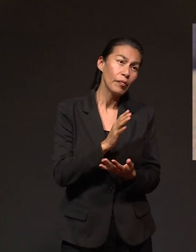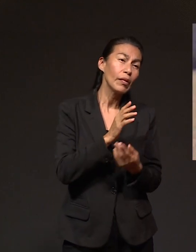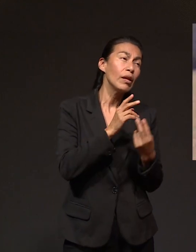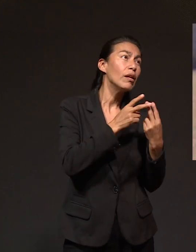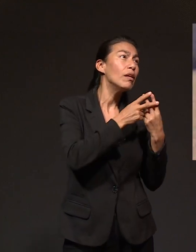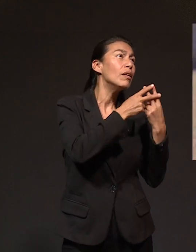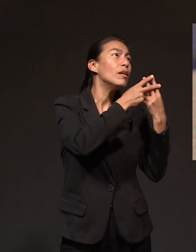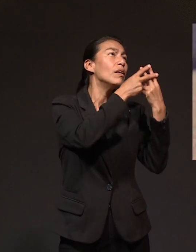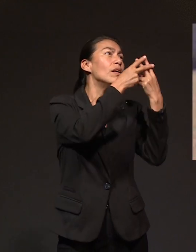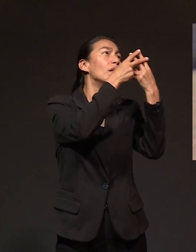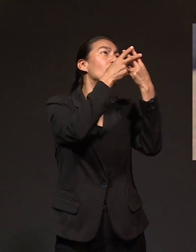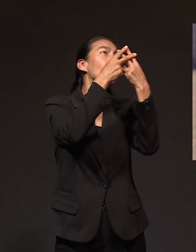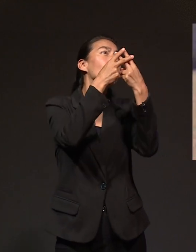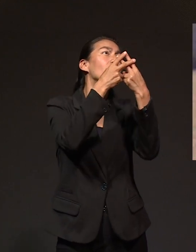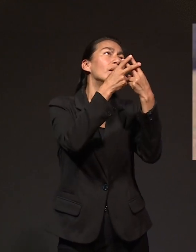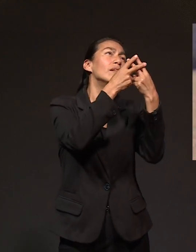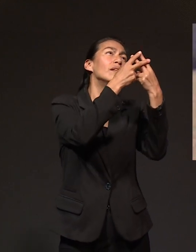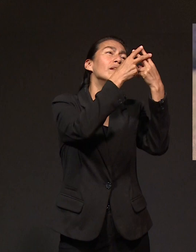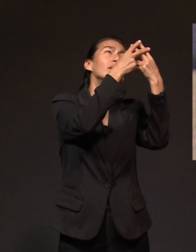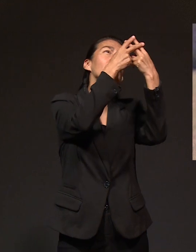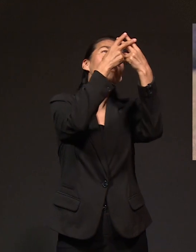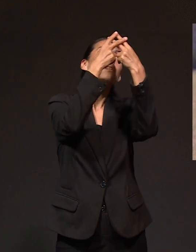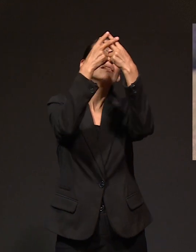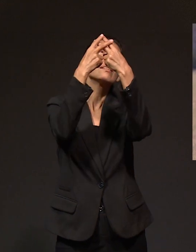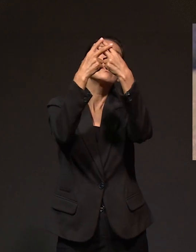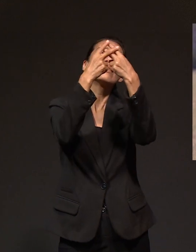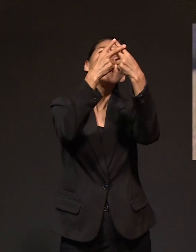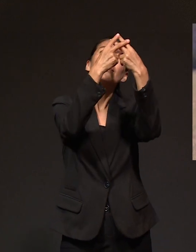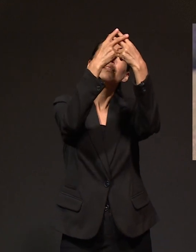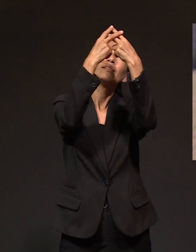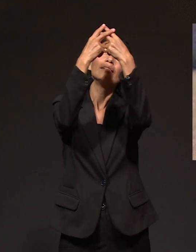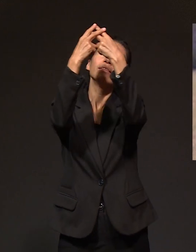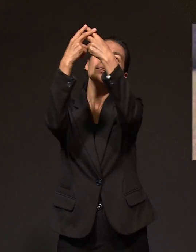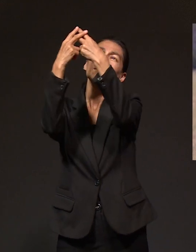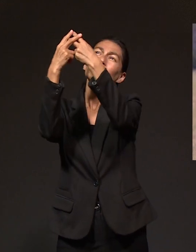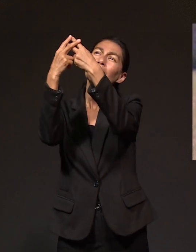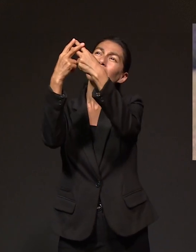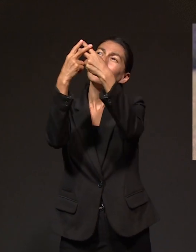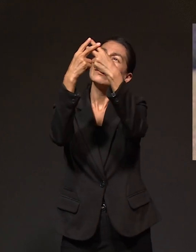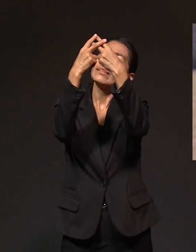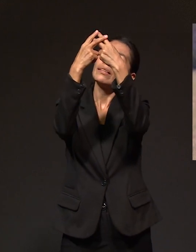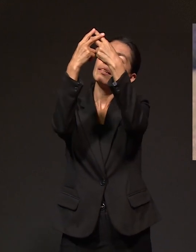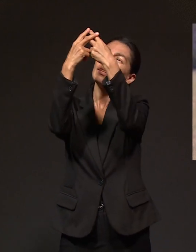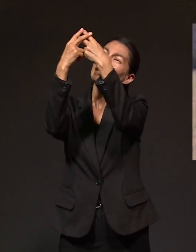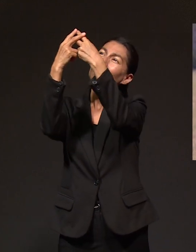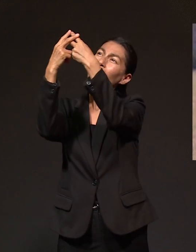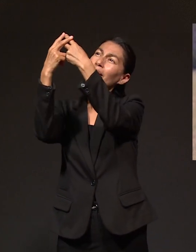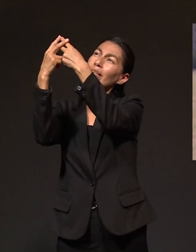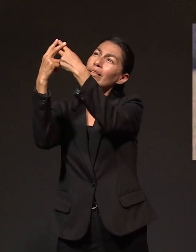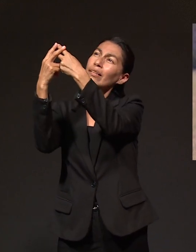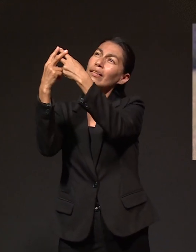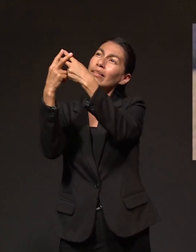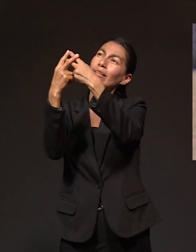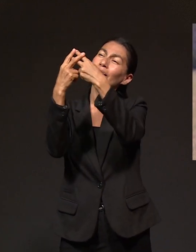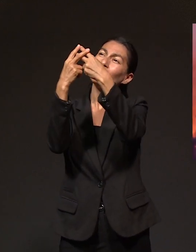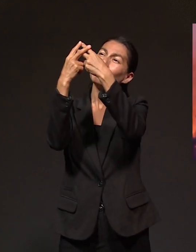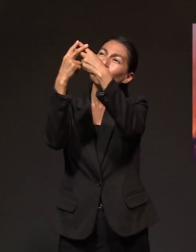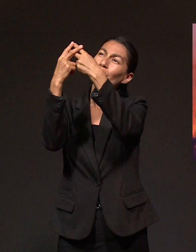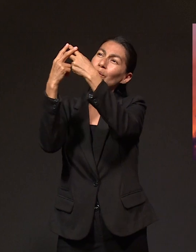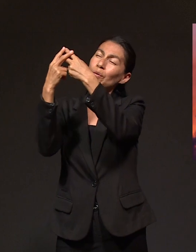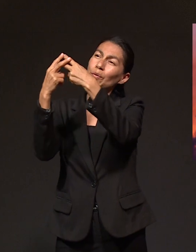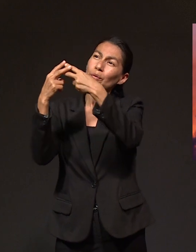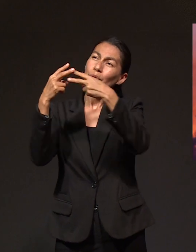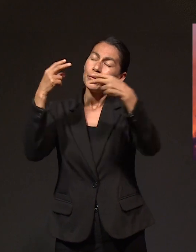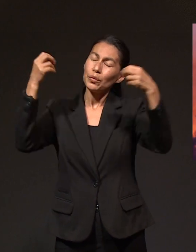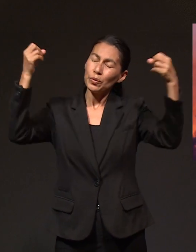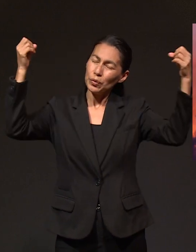Mientras todas las estrellas